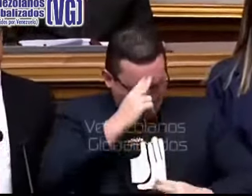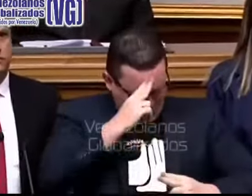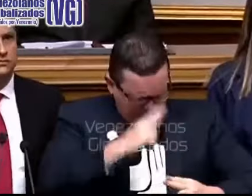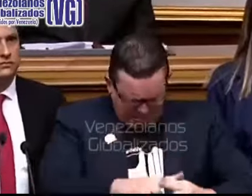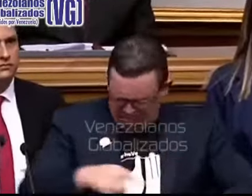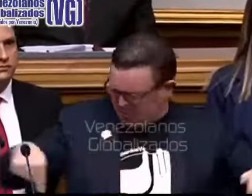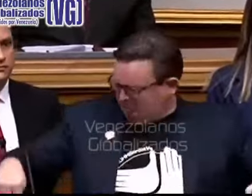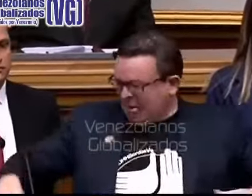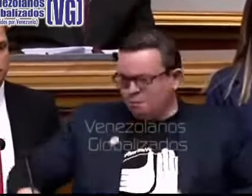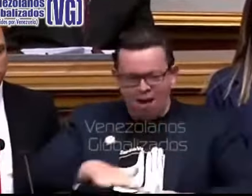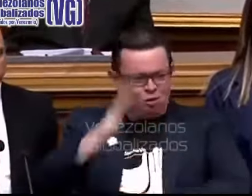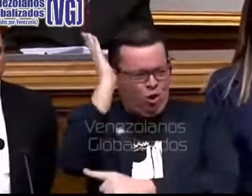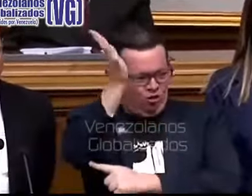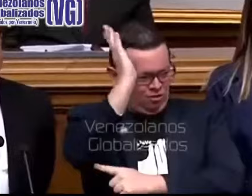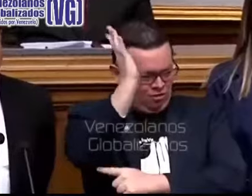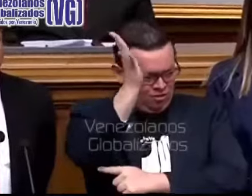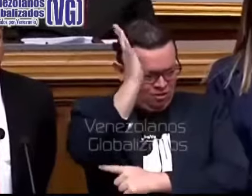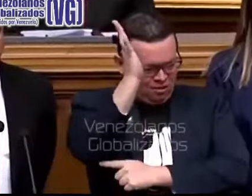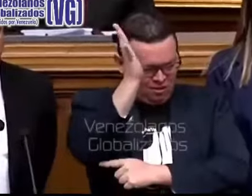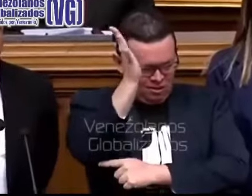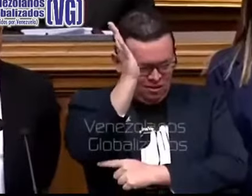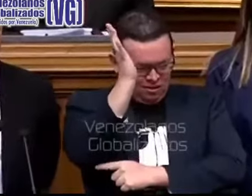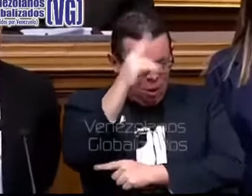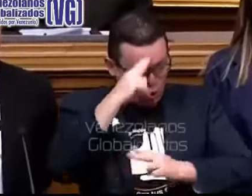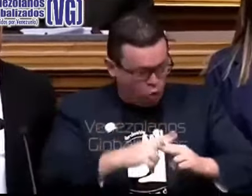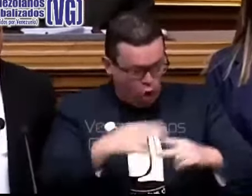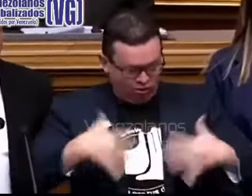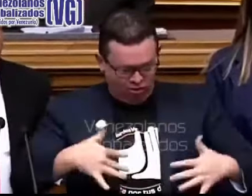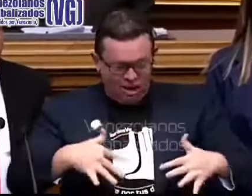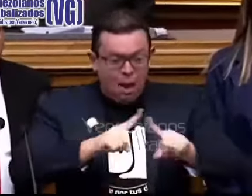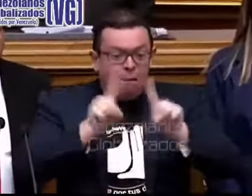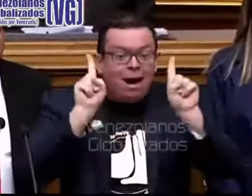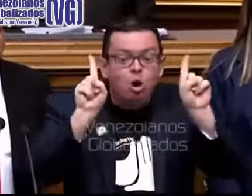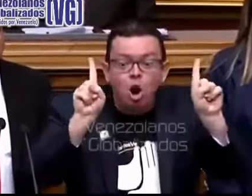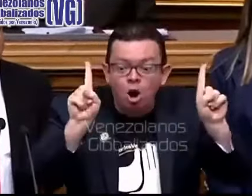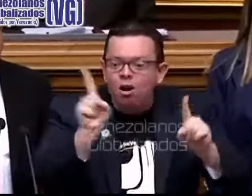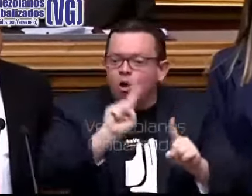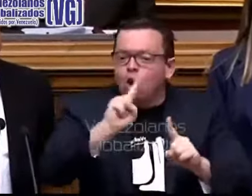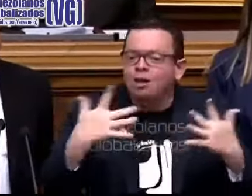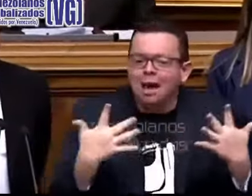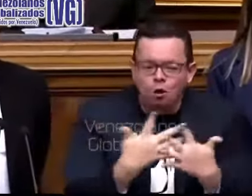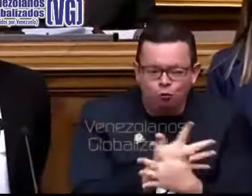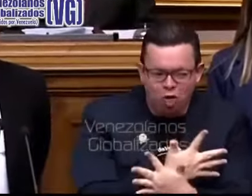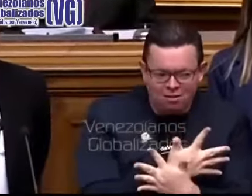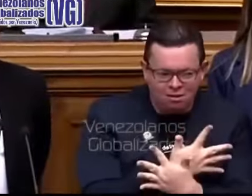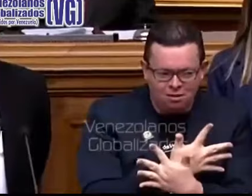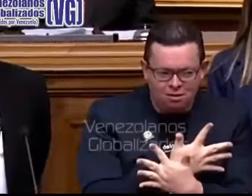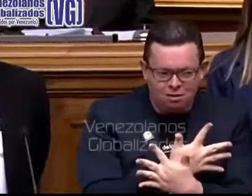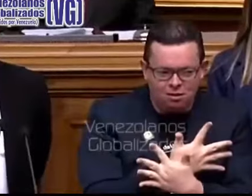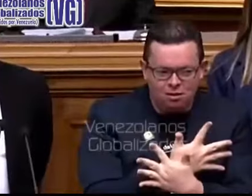que somos venezolanos. Y para mí este espacio es un espacio propicio y es un honor estar acá. Sin embargo, no queremos que